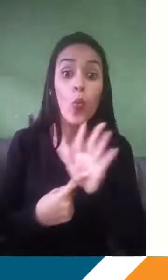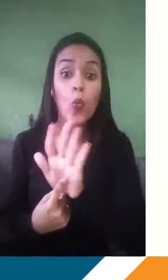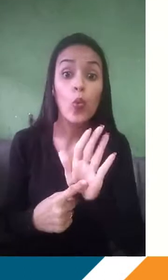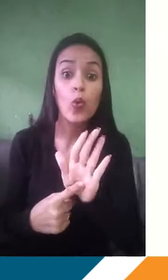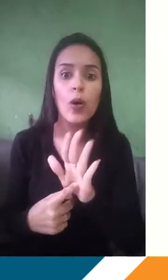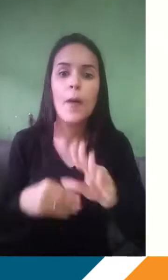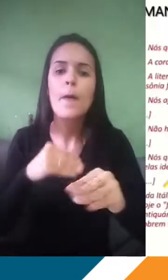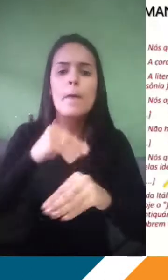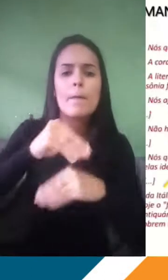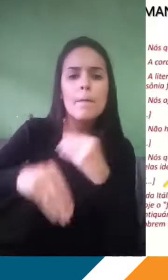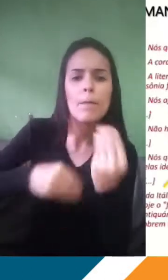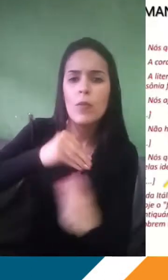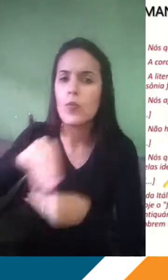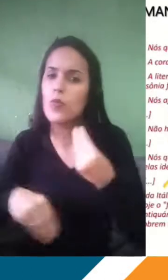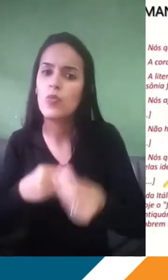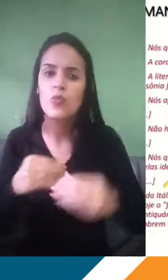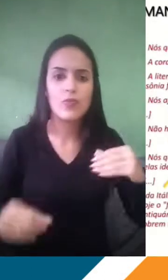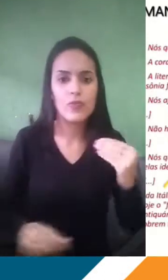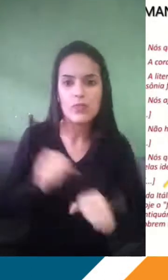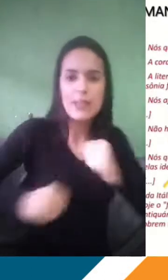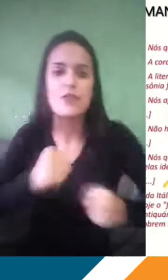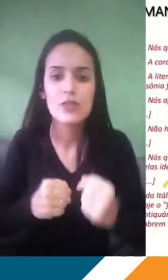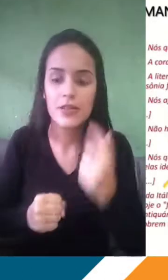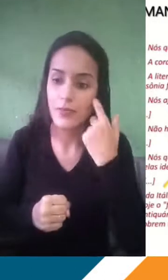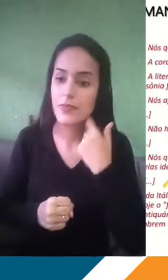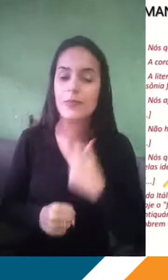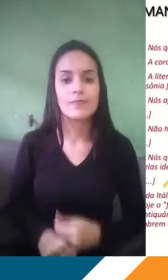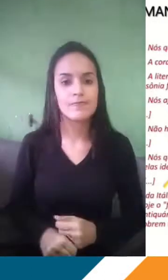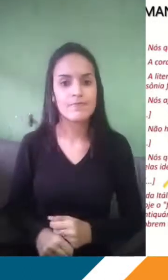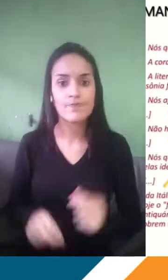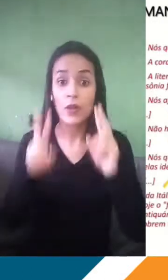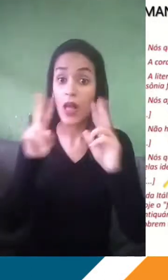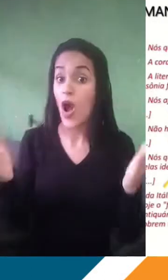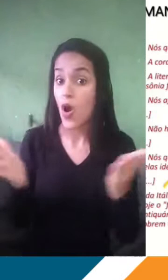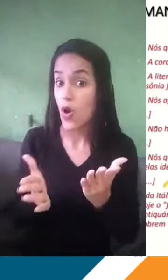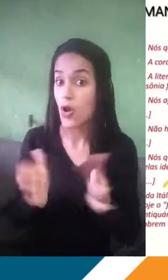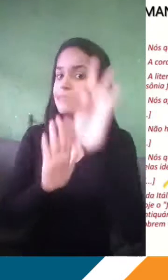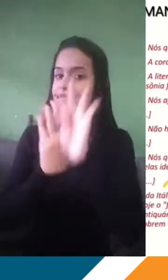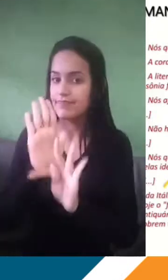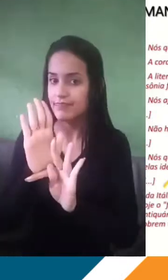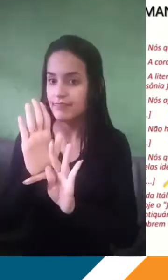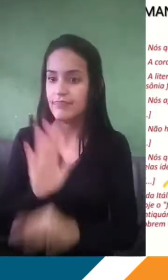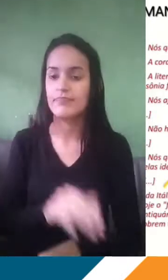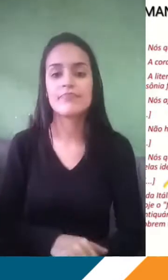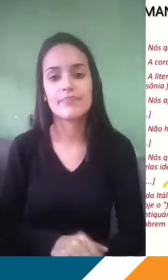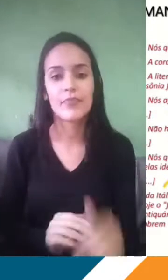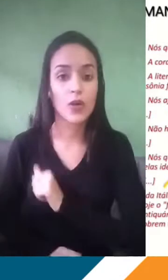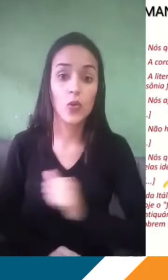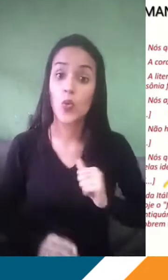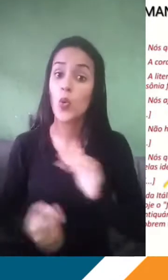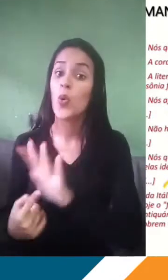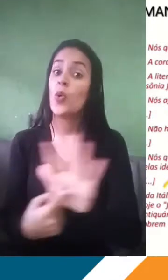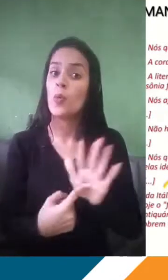de velocidade. Aqui temos um trecho do manifesto escrito por Marinetti, e nele o autor exalta a